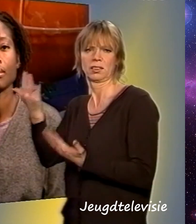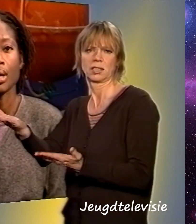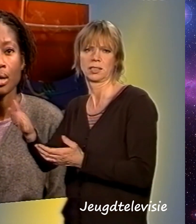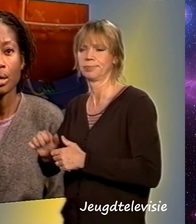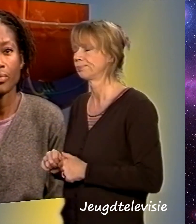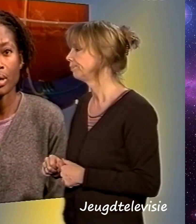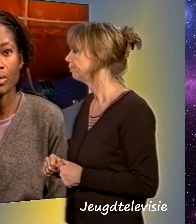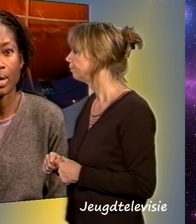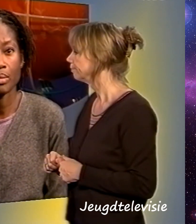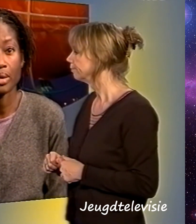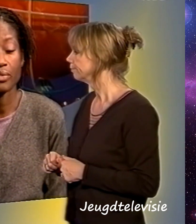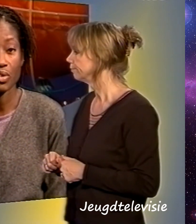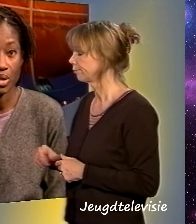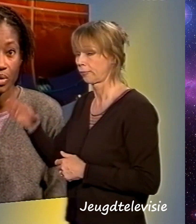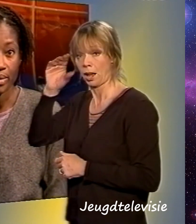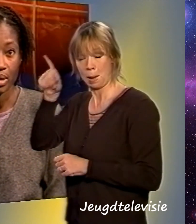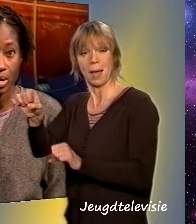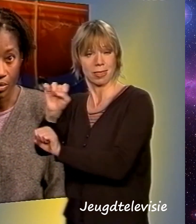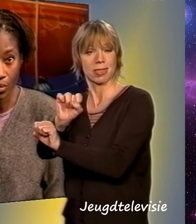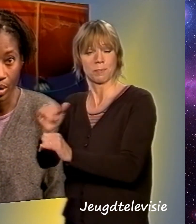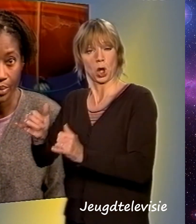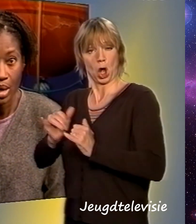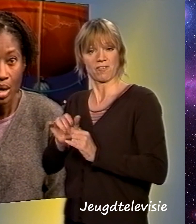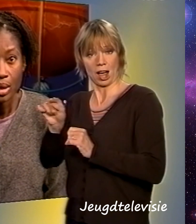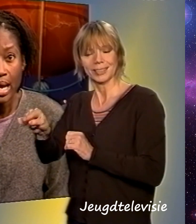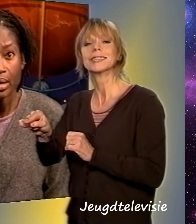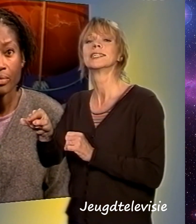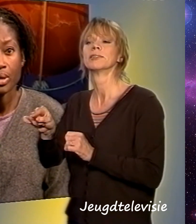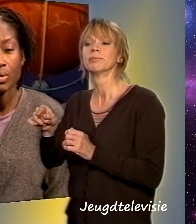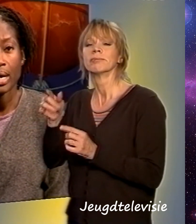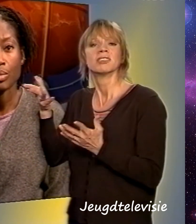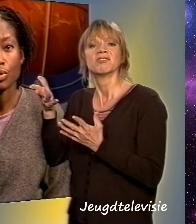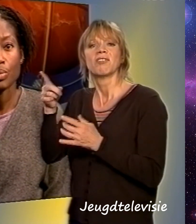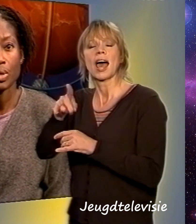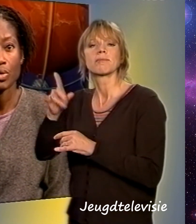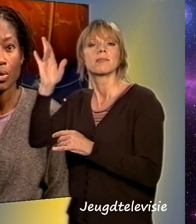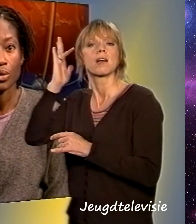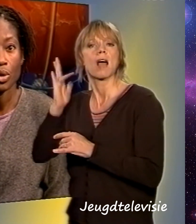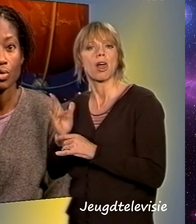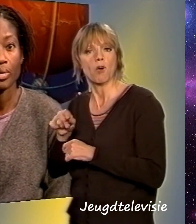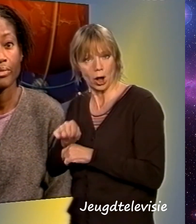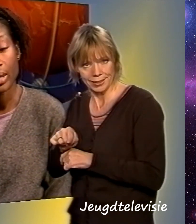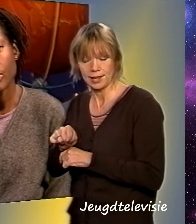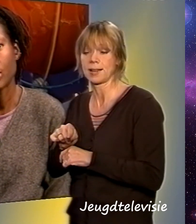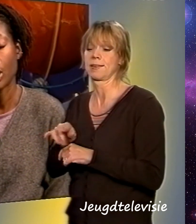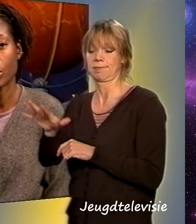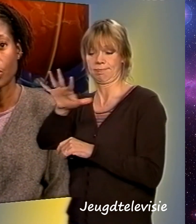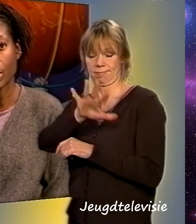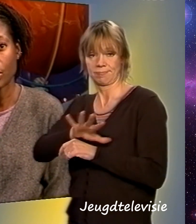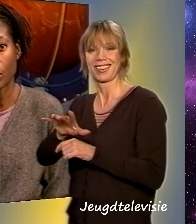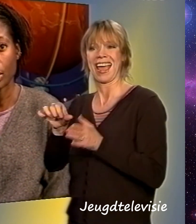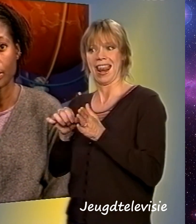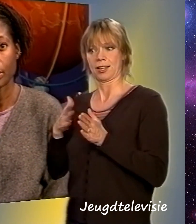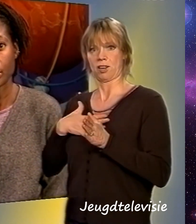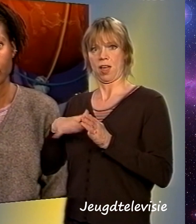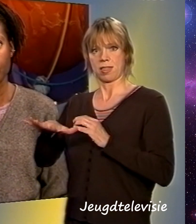de gevangenis waar de man vastzit staat in californië de leider van die staat moet nu beslissen of de doodstraf wel of niet uitgevoerd